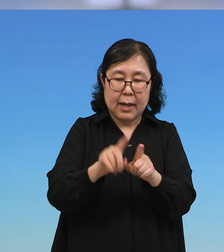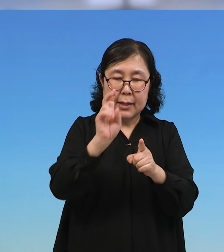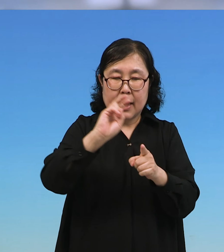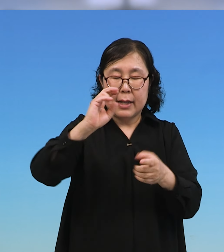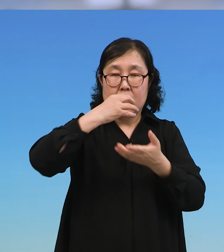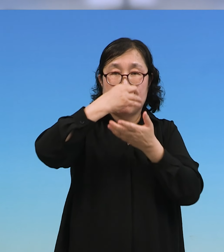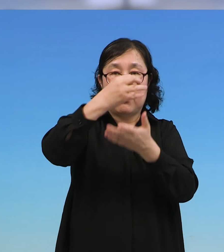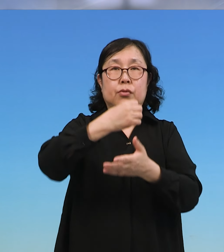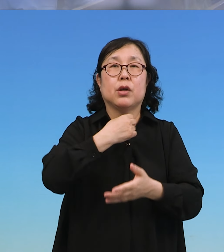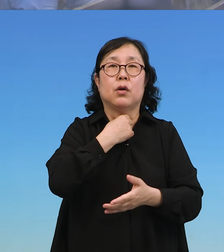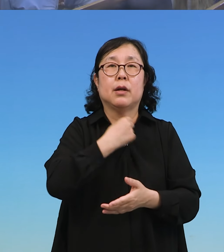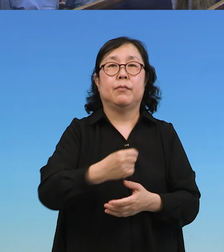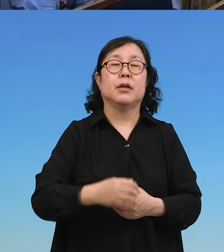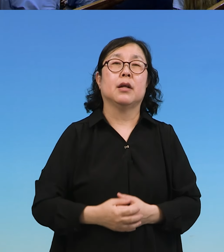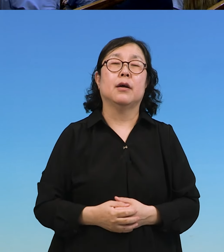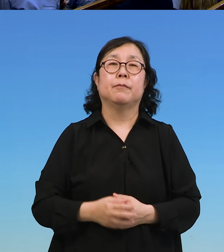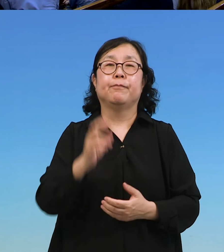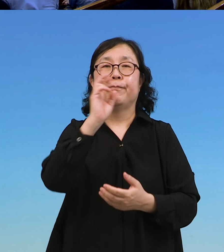원합니다.